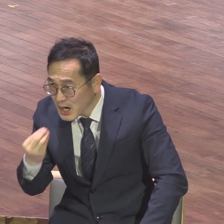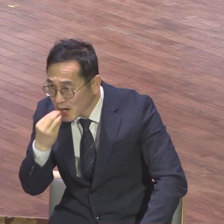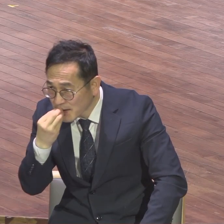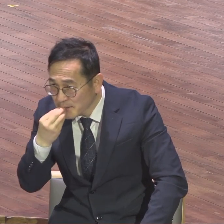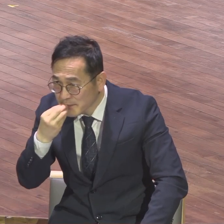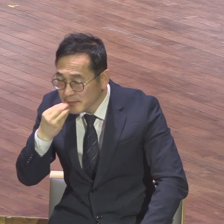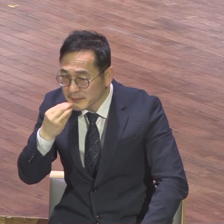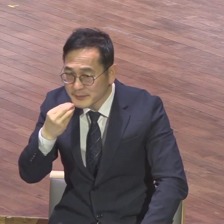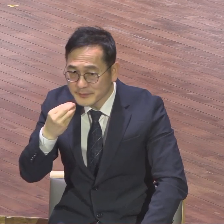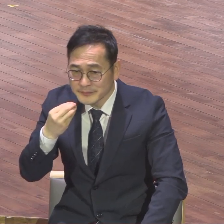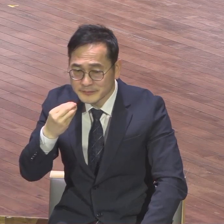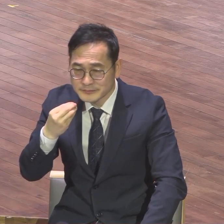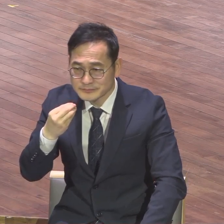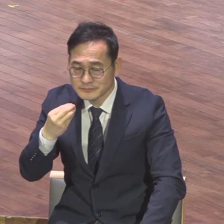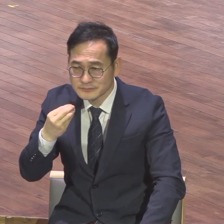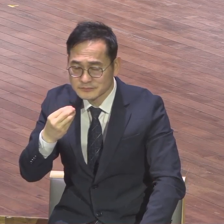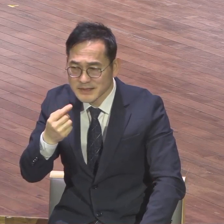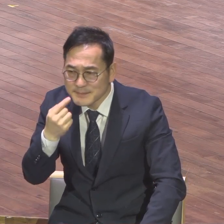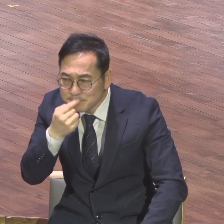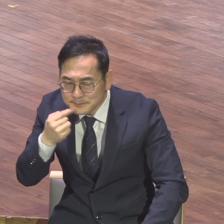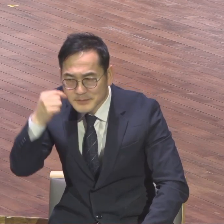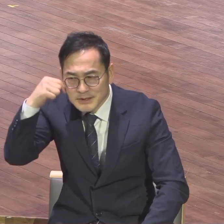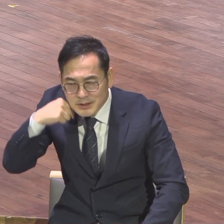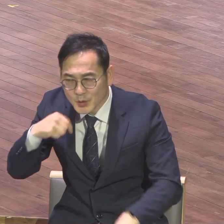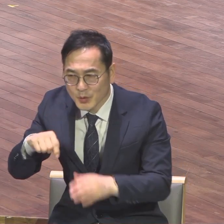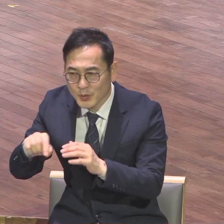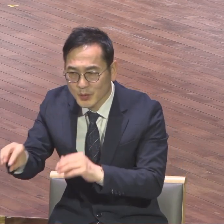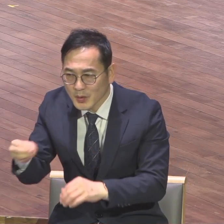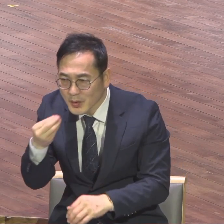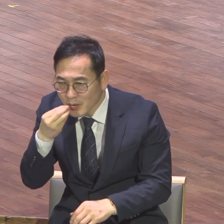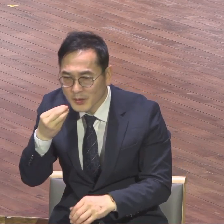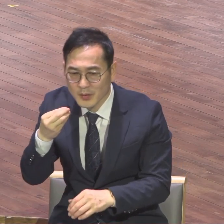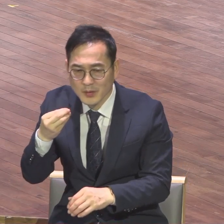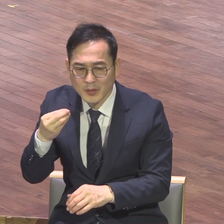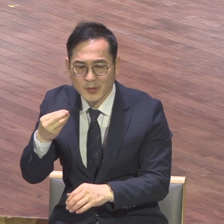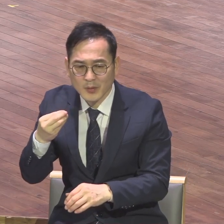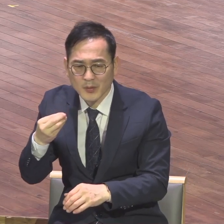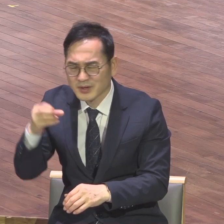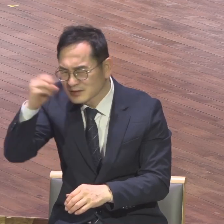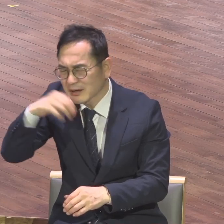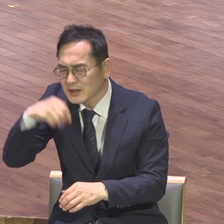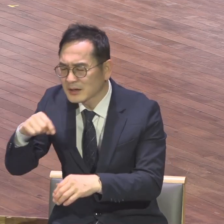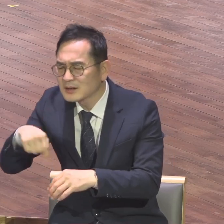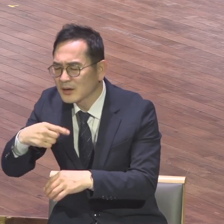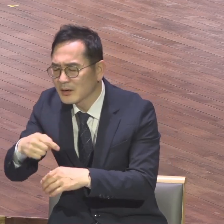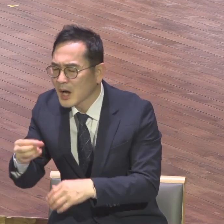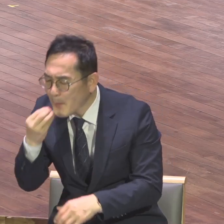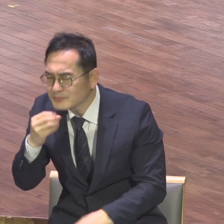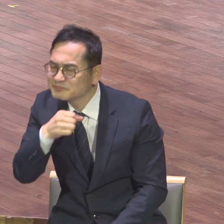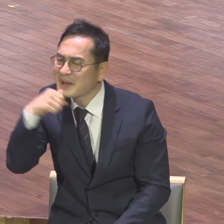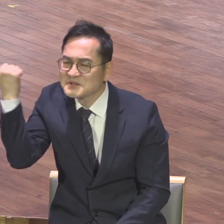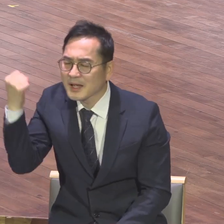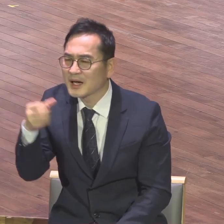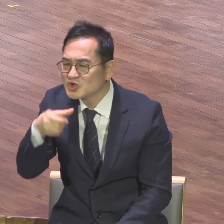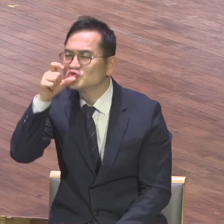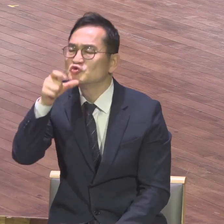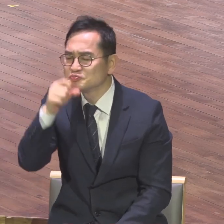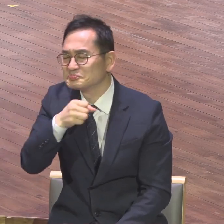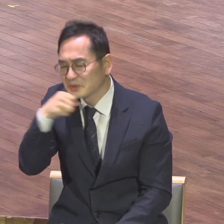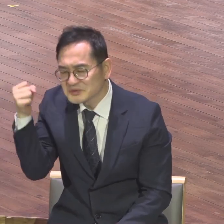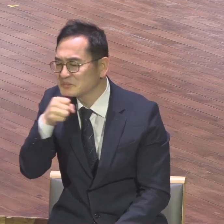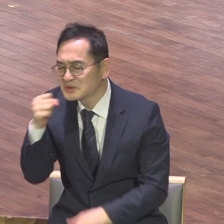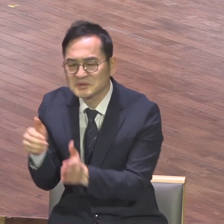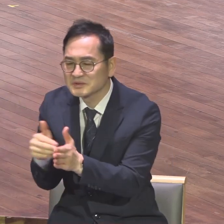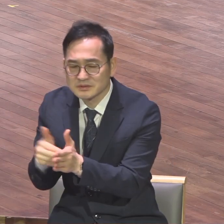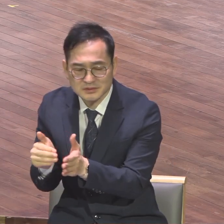이 미각으로 가지고 느낀다고 하면 뭐 어떤 의미로 별로 뭐 의미가 없죠. 뭐 아 맛있구나. 어떤 분은 그래요. 성찬식 하면